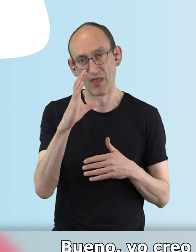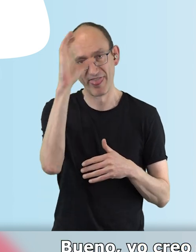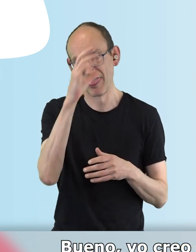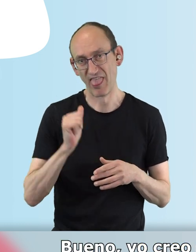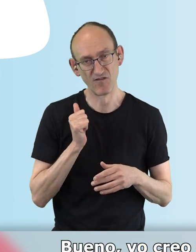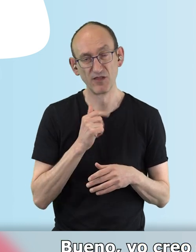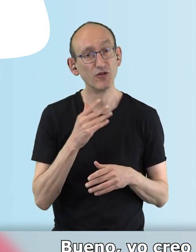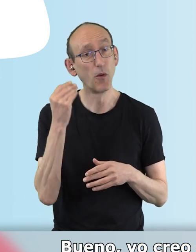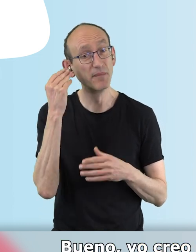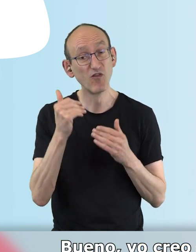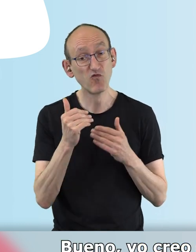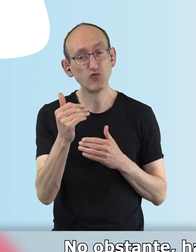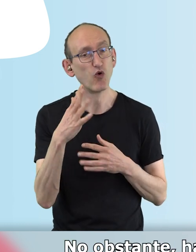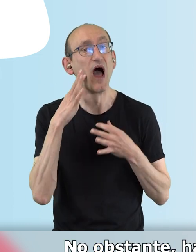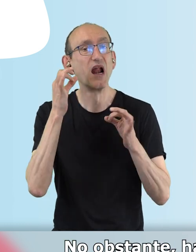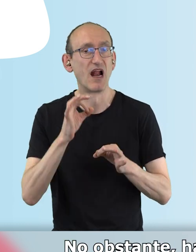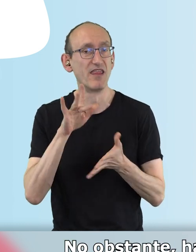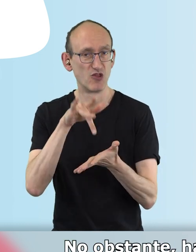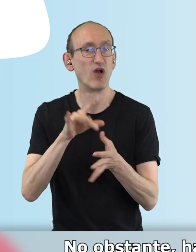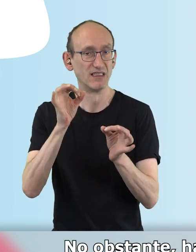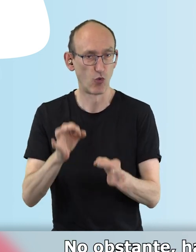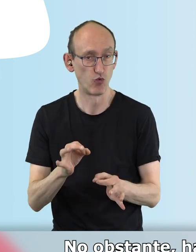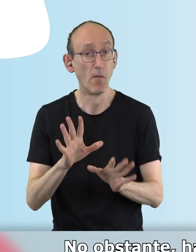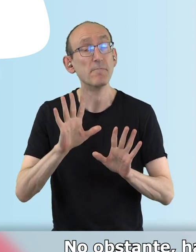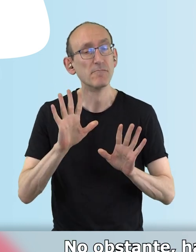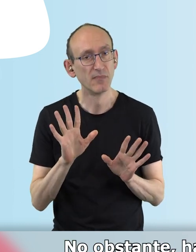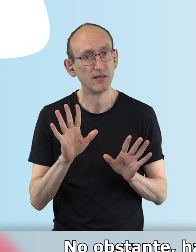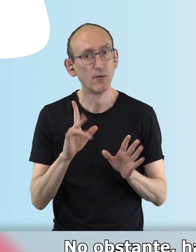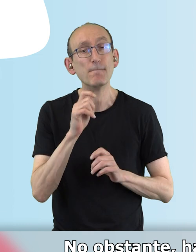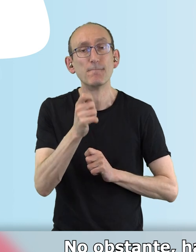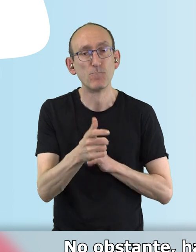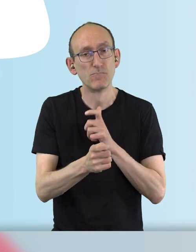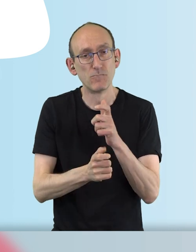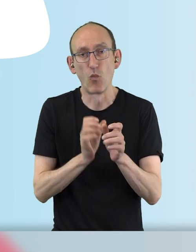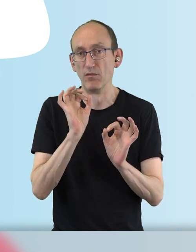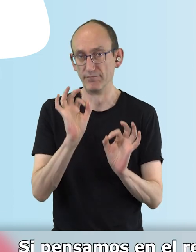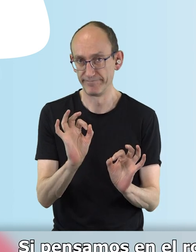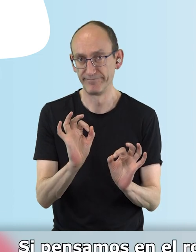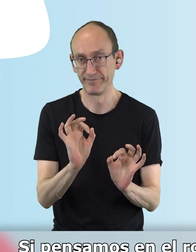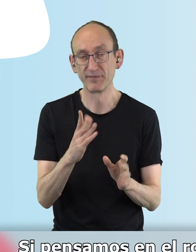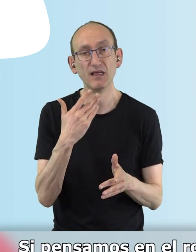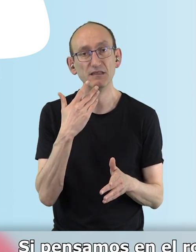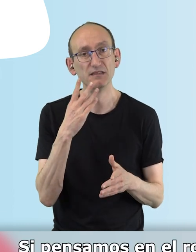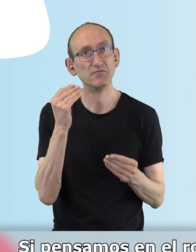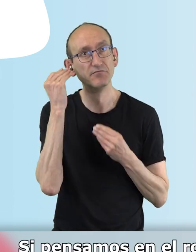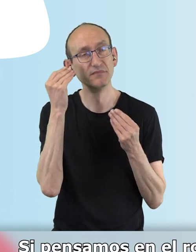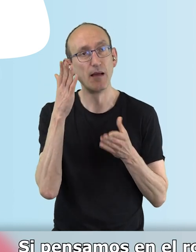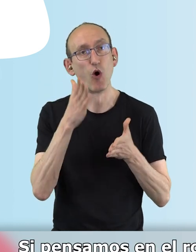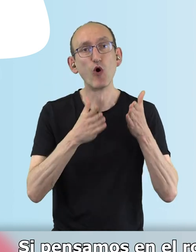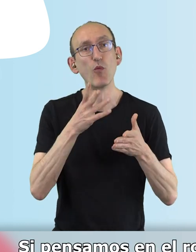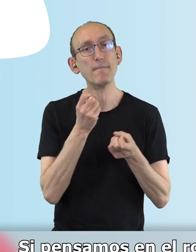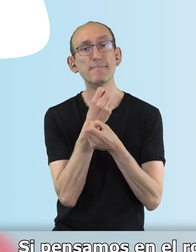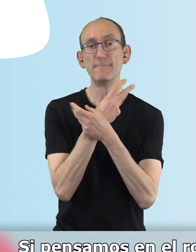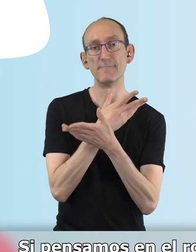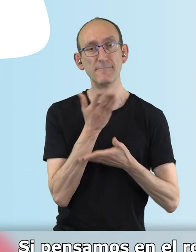yo creo que va a ser una realidad en un futuro. No obstante, hay que decir que hay que ir paso a paso. Es decir, si pensamos en el robot